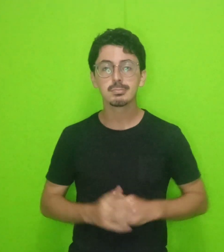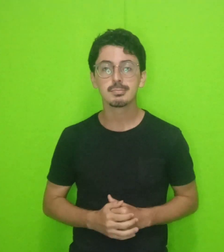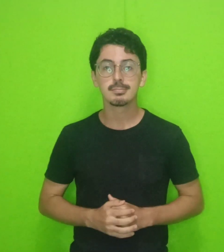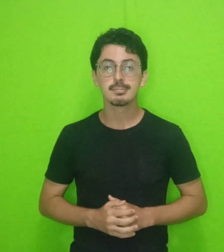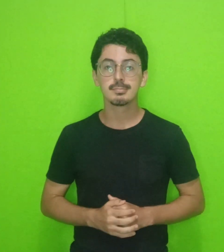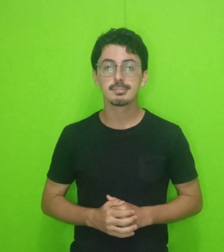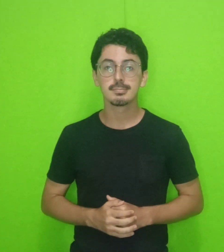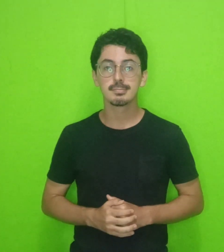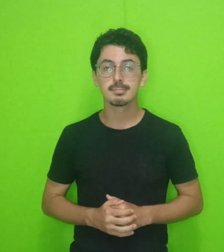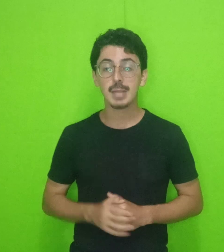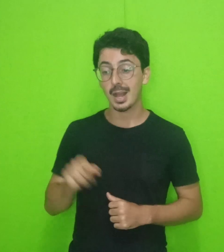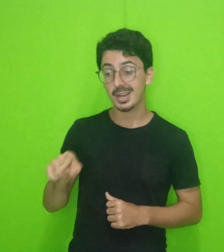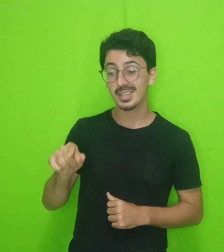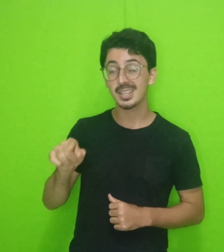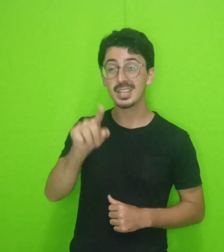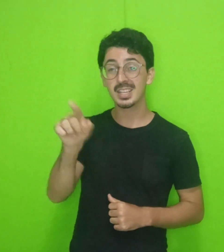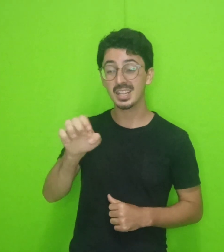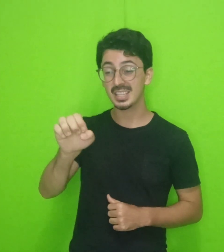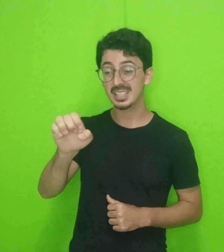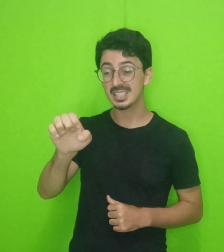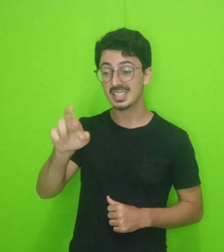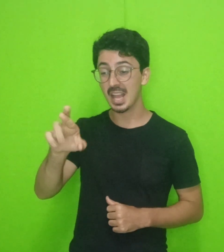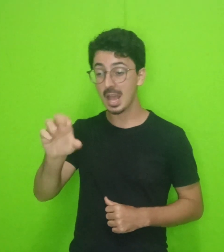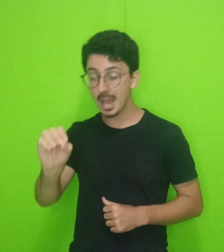e menos policiais no Diário Gaúcho.